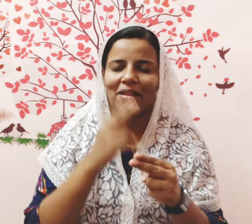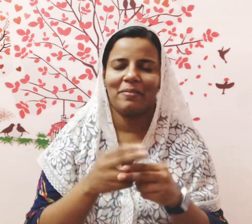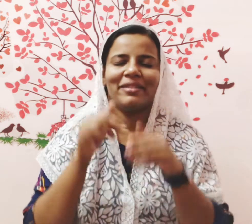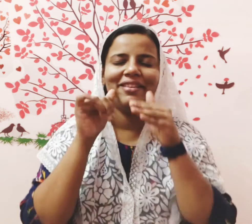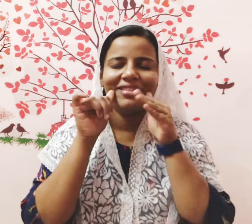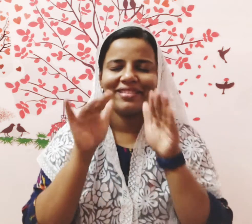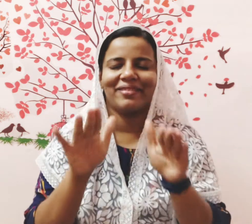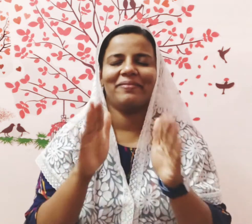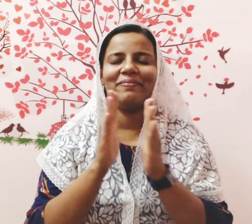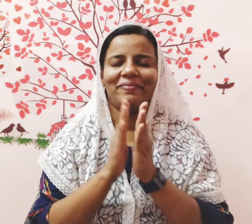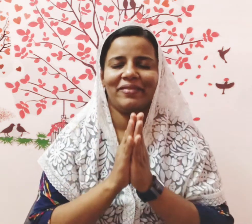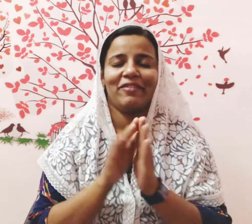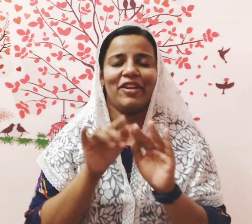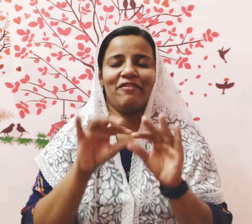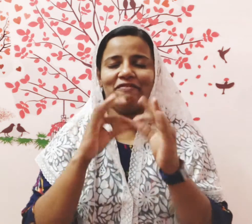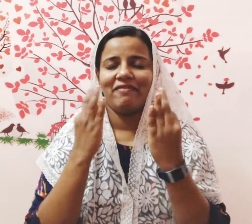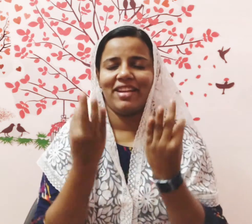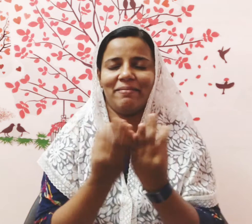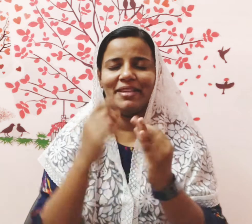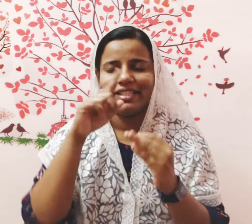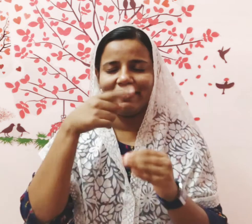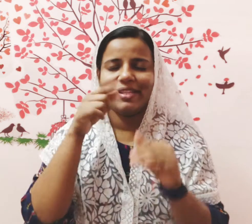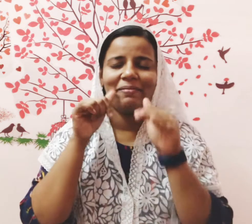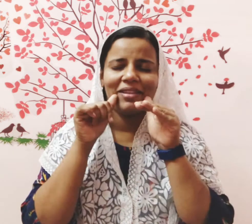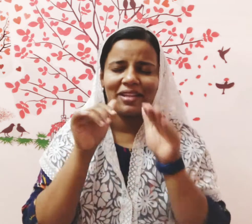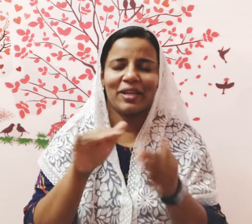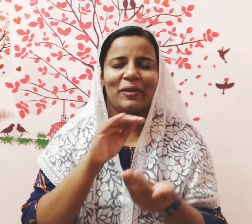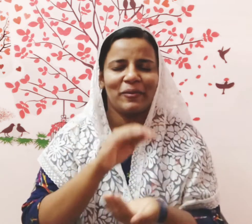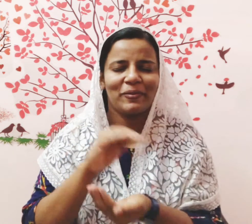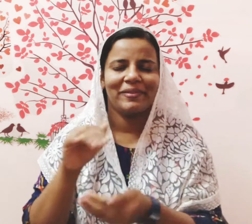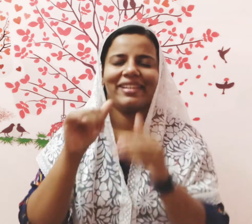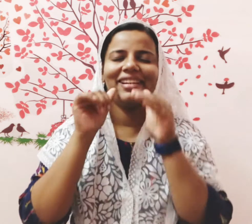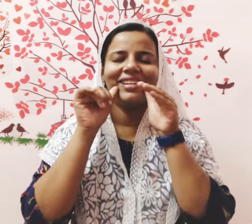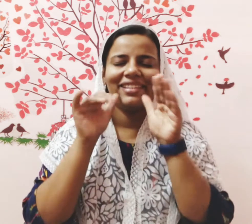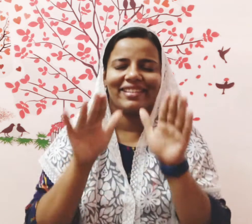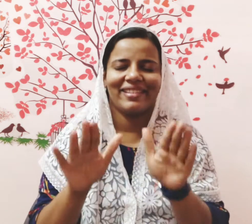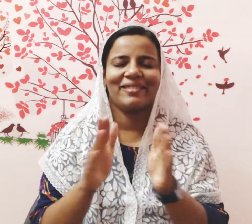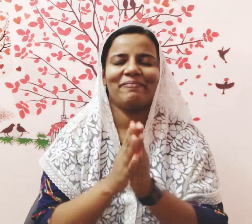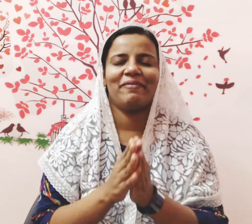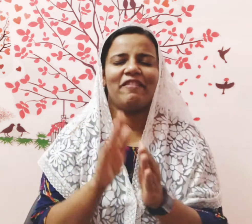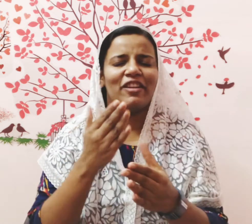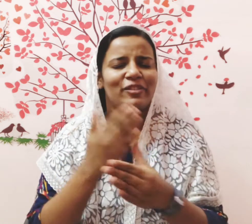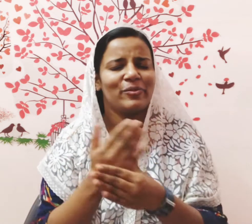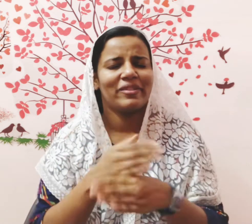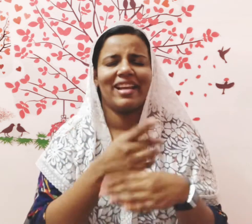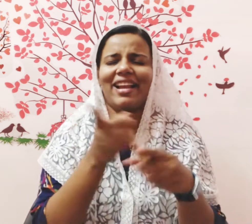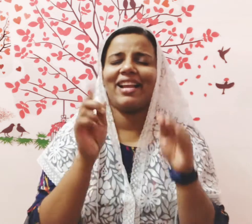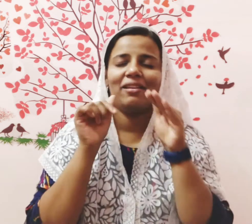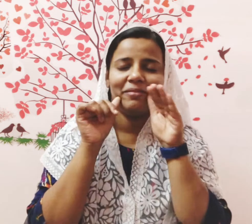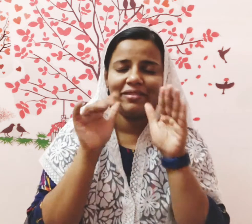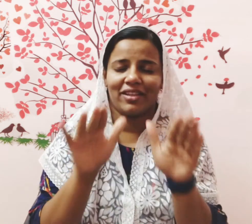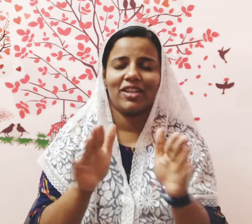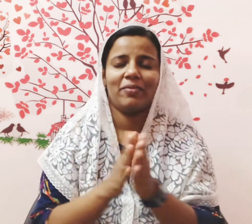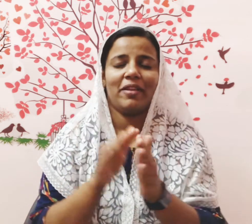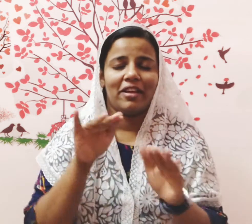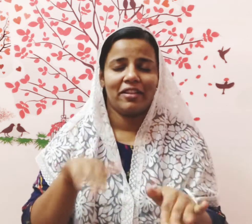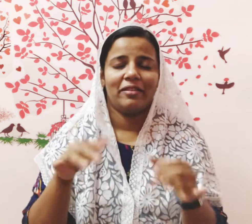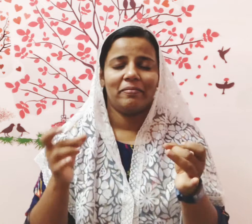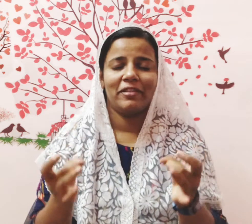നാമത്തിൽ അനുഗ്രഹിക്കുക കർത്താവെ. ഇവരുടെ കുടുംബജീവിതത്തെ അനുഗ്രഹിക്കുന്നു, ഇവരുടെ കുഞ്ഞുങ്ങളെ അനുഗ്രഹിക്കുന്നു, ഇവരുടെ ഉപജീവന മാർഗങ്ങളെ അനുഗ്രഹിക്കുന്നു. ഇന്ന്